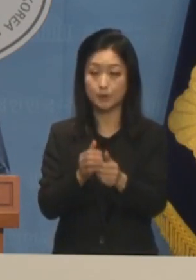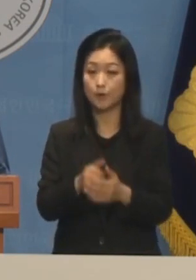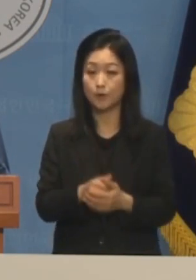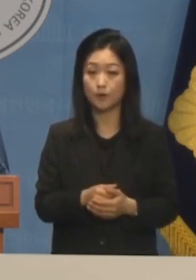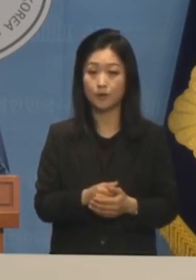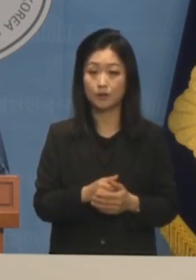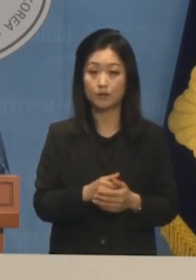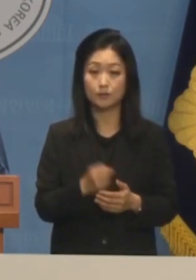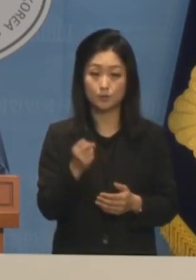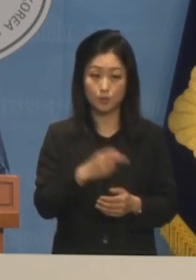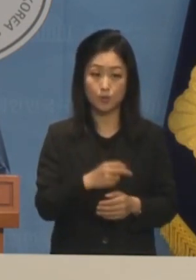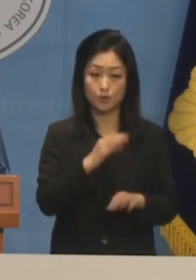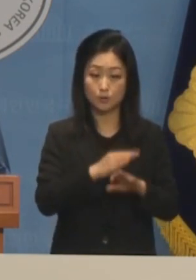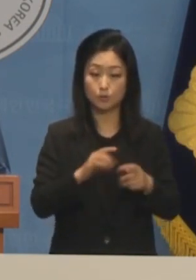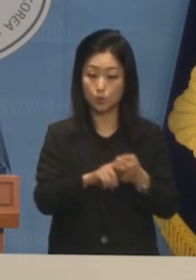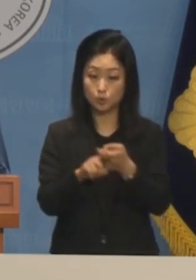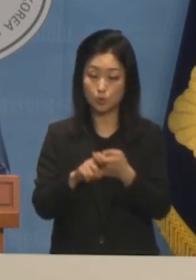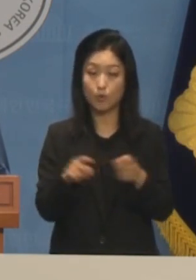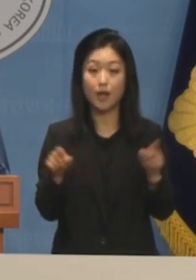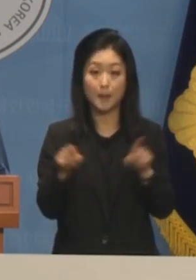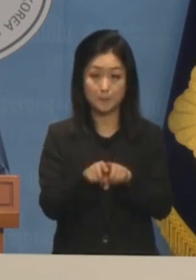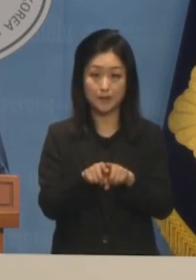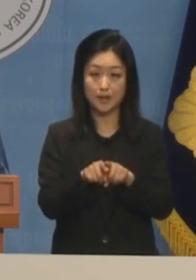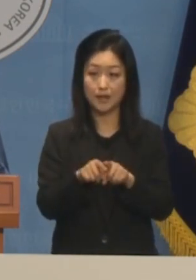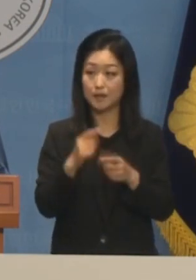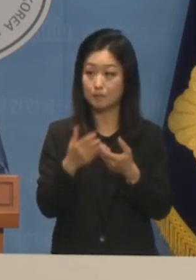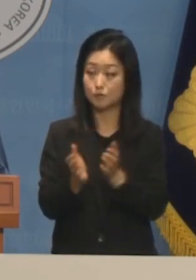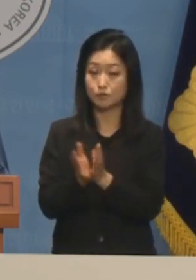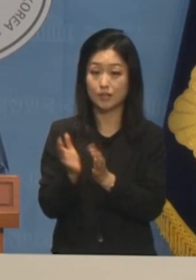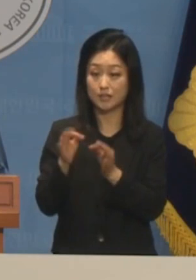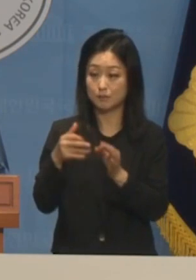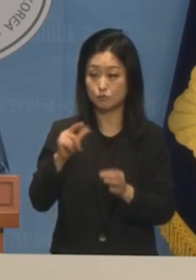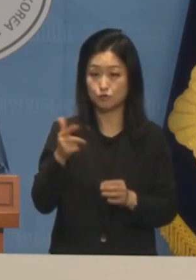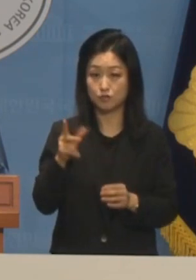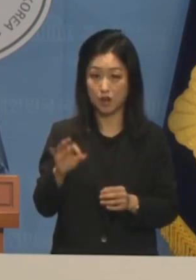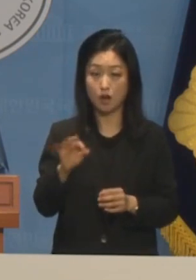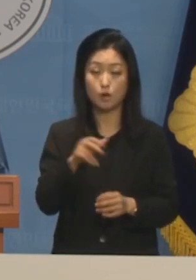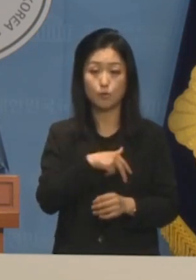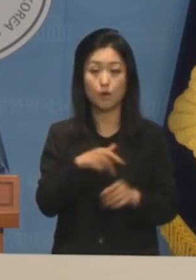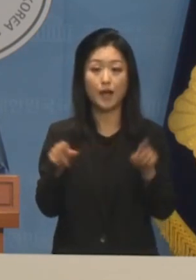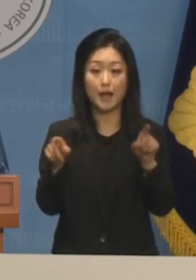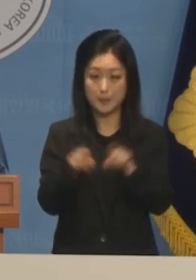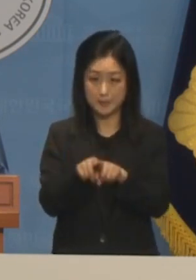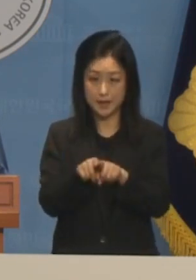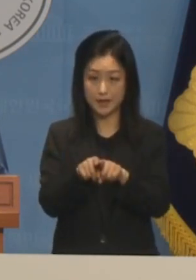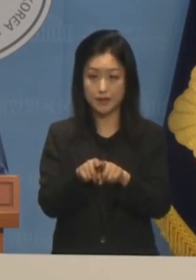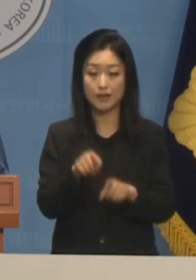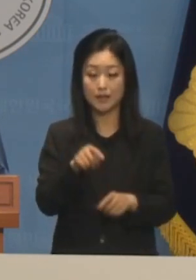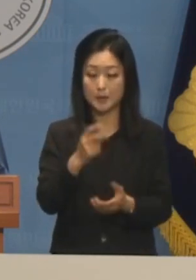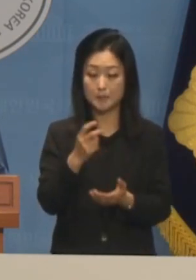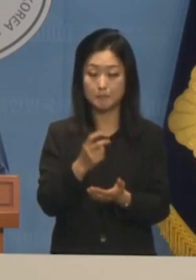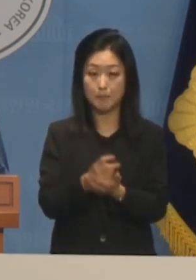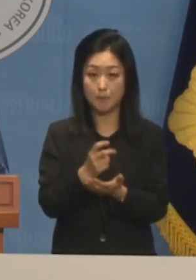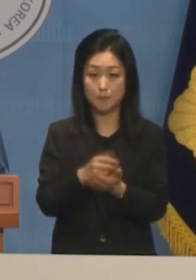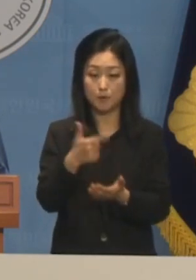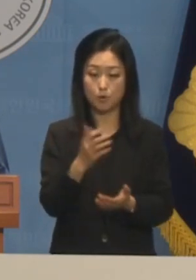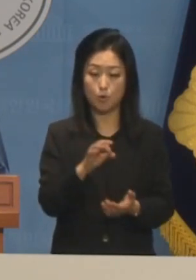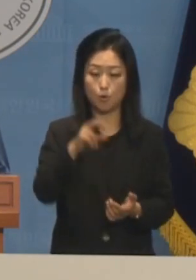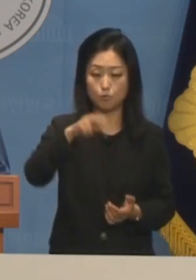이에 민주노총과 한국노총의 손을 잡고 더불어민주당 김주영 의원과 함께 공무직위원회법 발의에